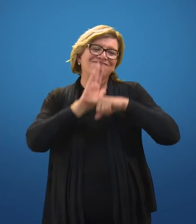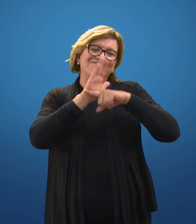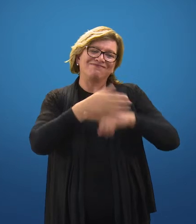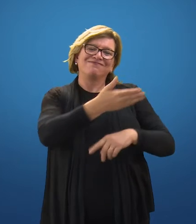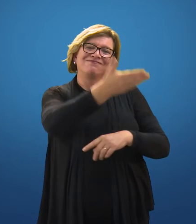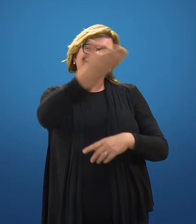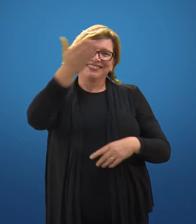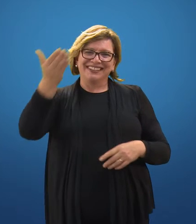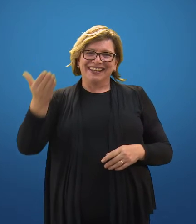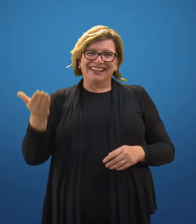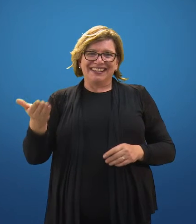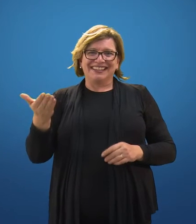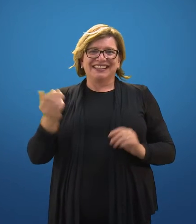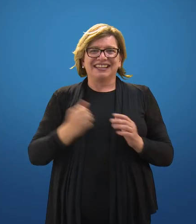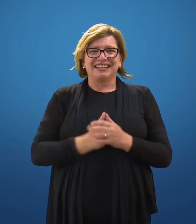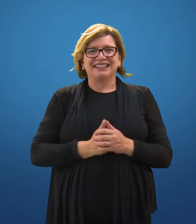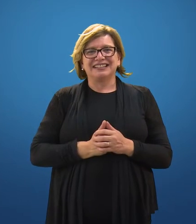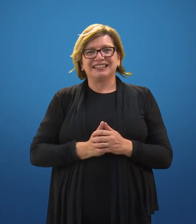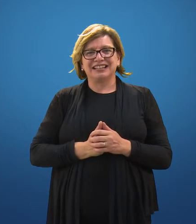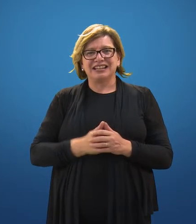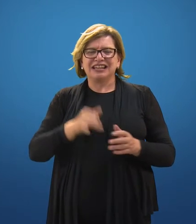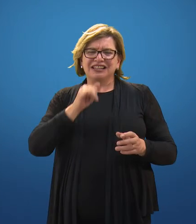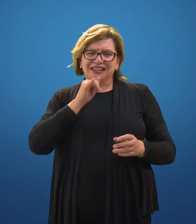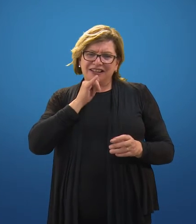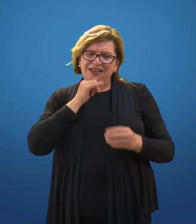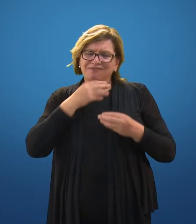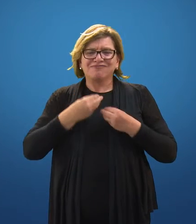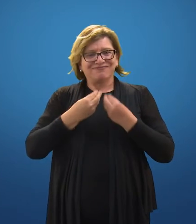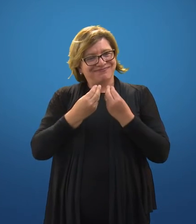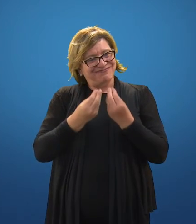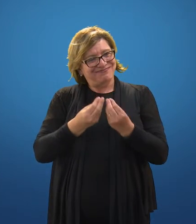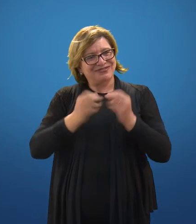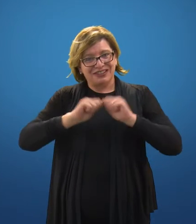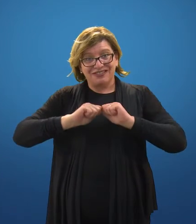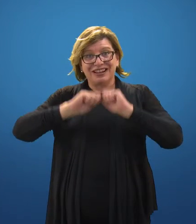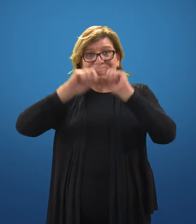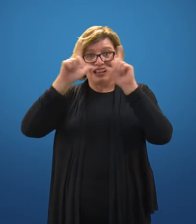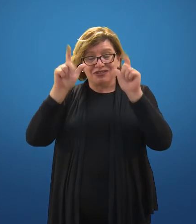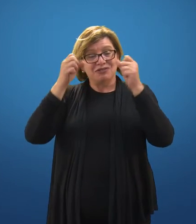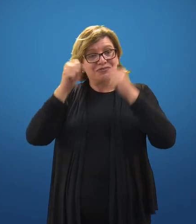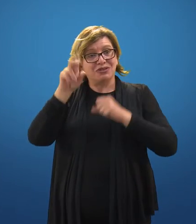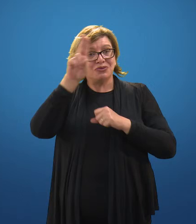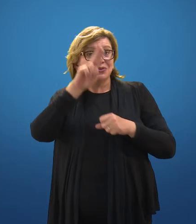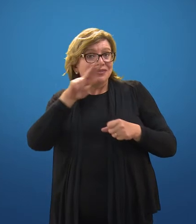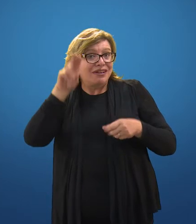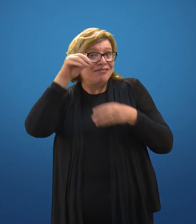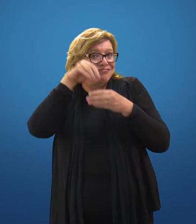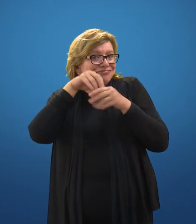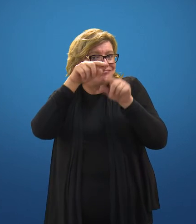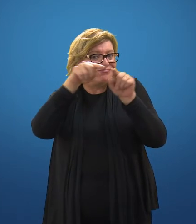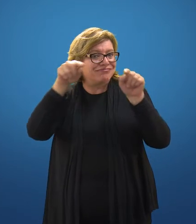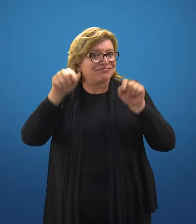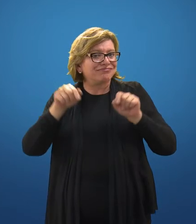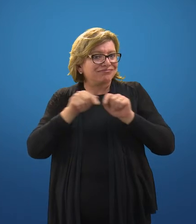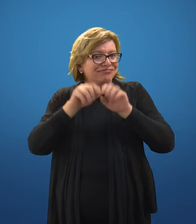contribuído, né, com alguns exemplos que vocês podem estar utilizando dentro de sala de aula.